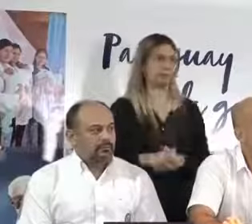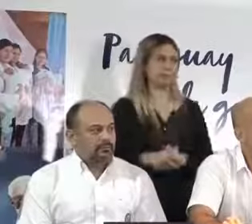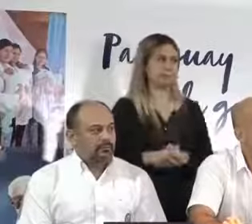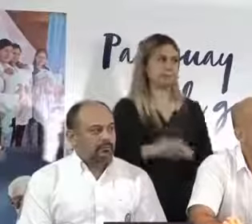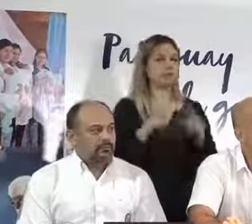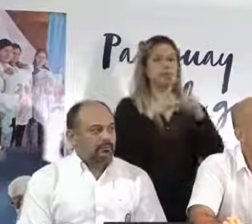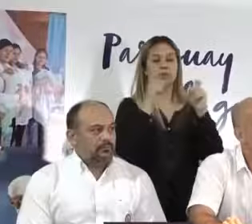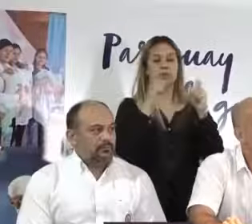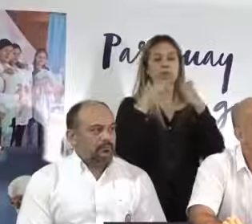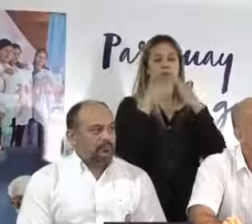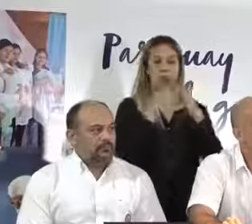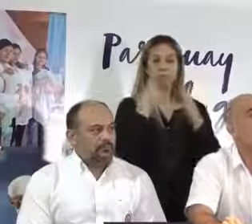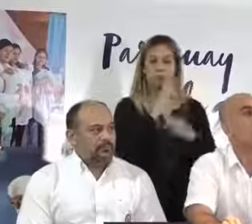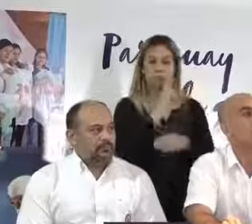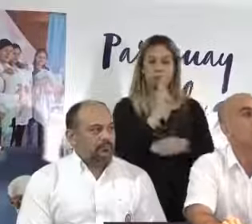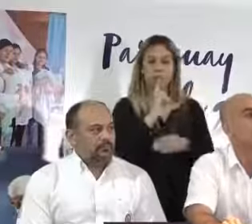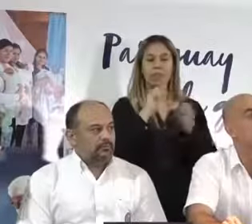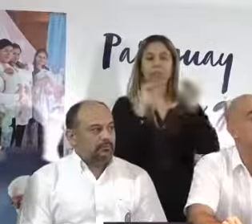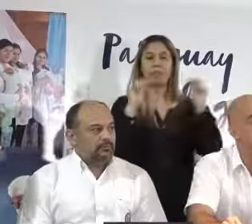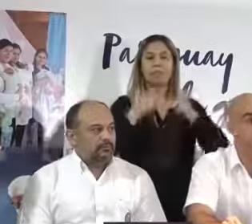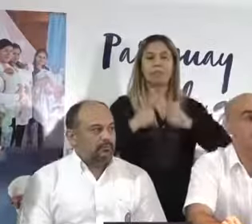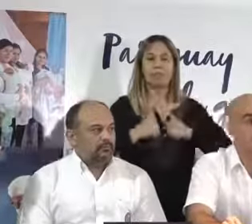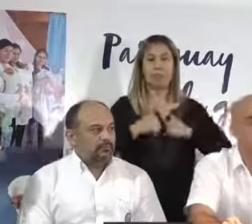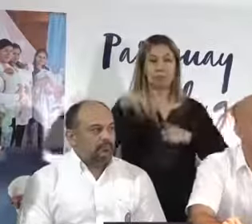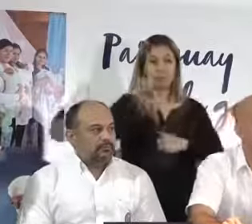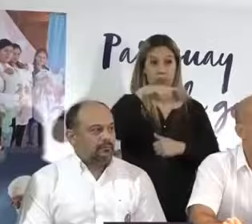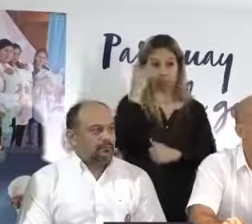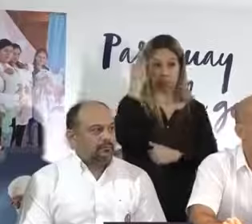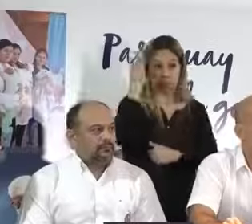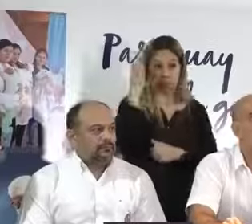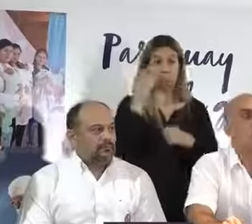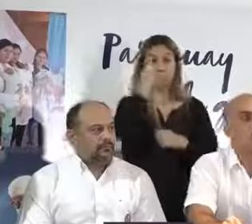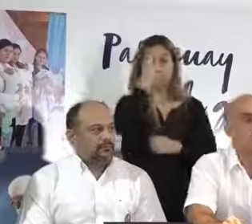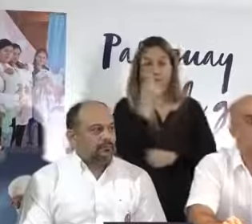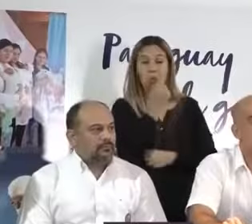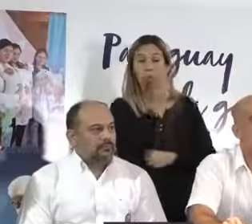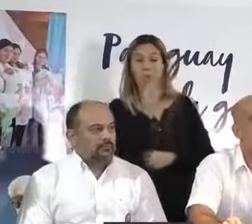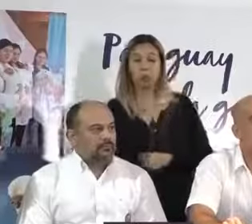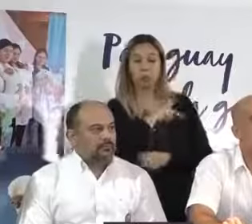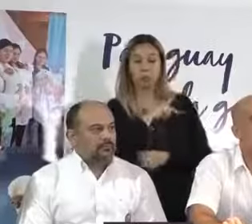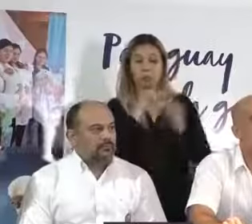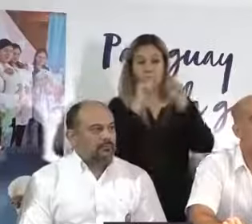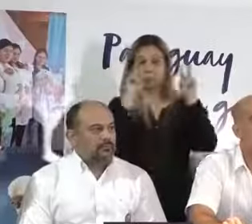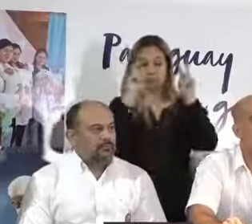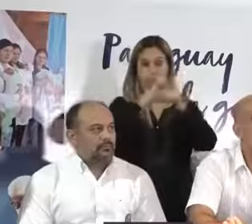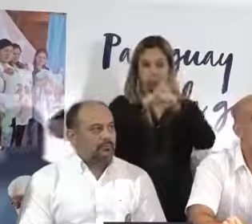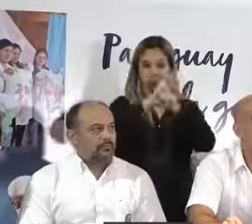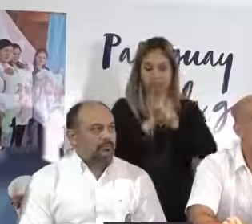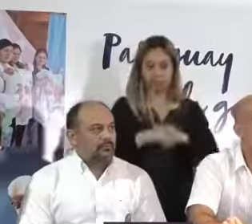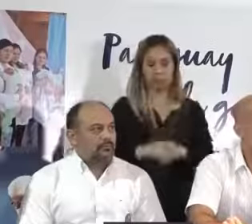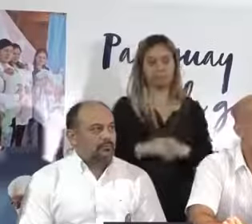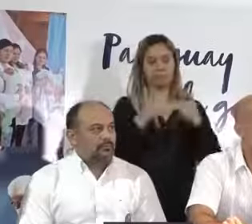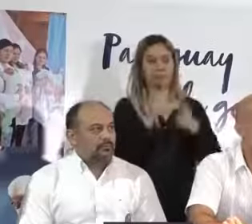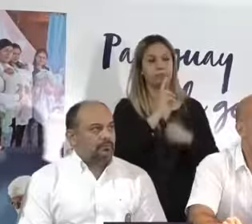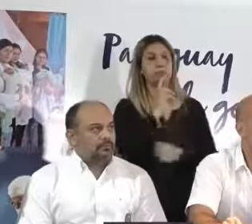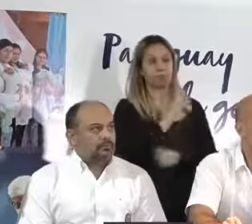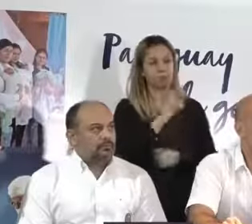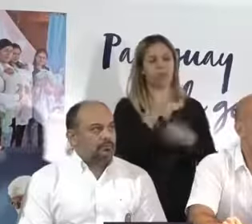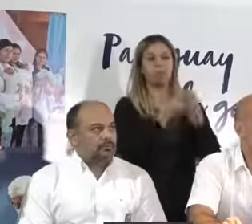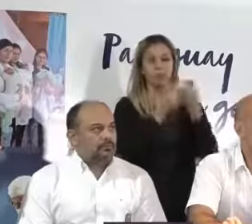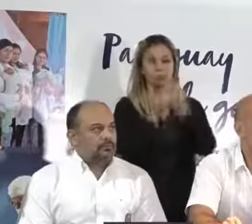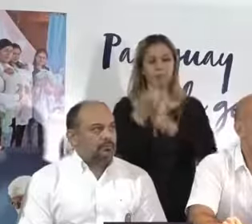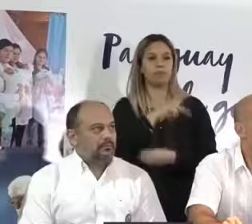Respecto al personal del Ministerio de Sanidad capacitado para trabajar, sí. ¿Cuántas personas hay realmente? Claro. Bueno, tenemos mucho personal de blanco que está